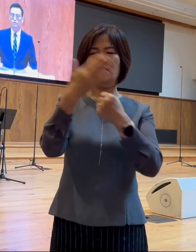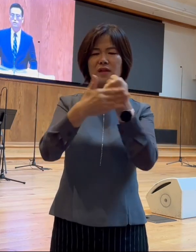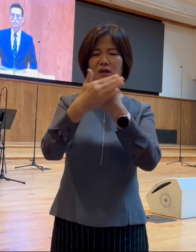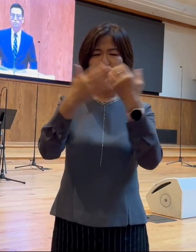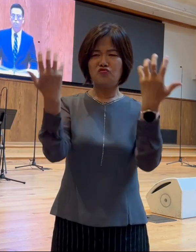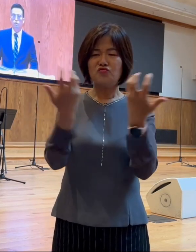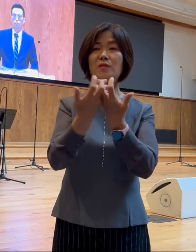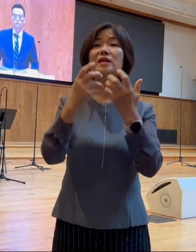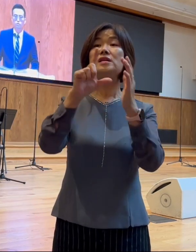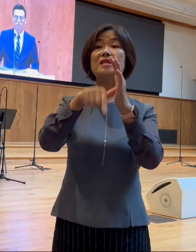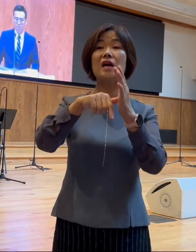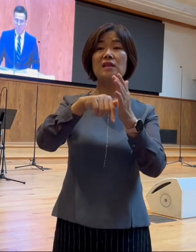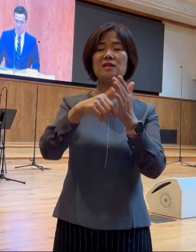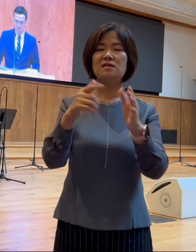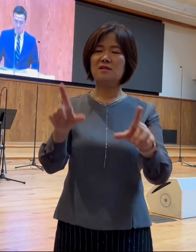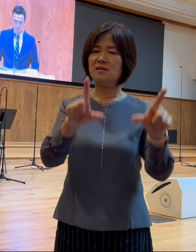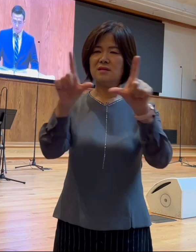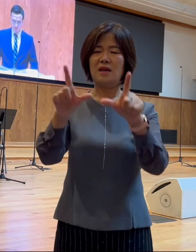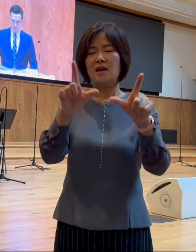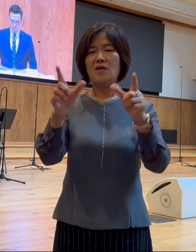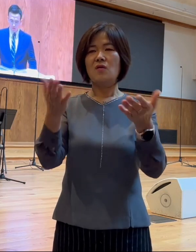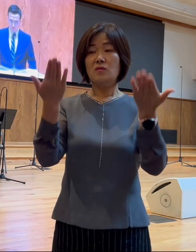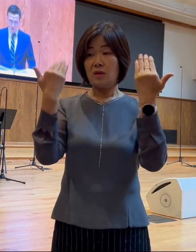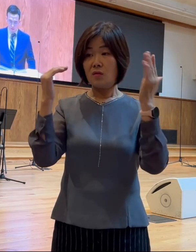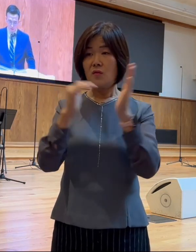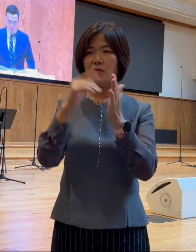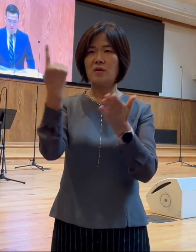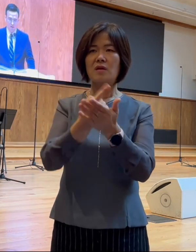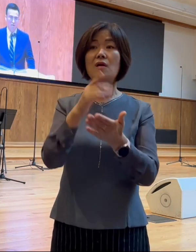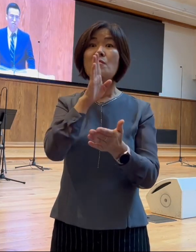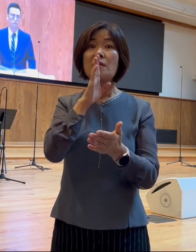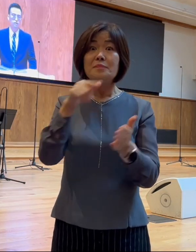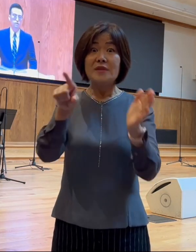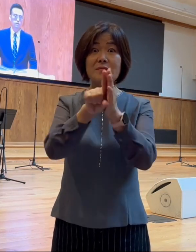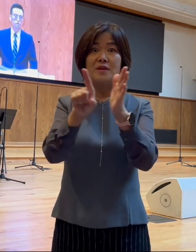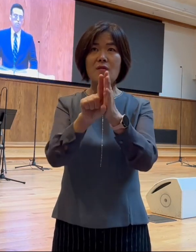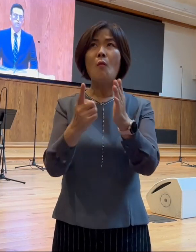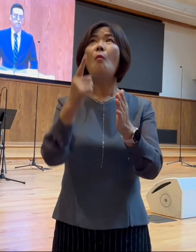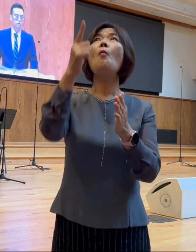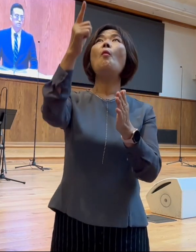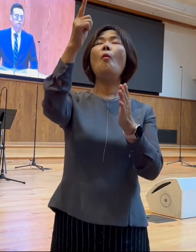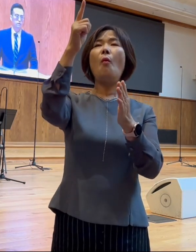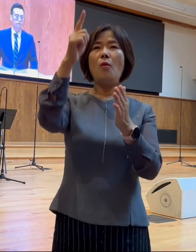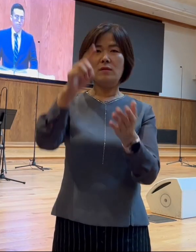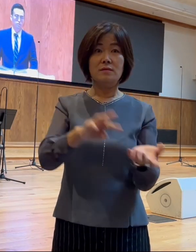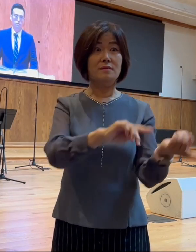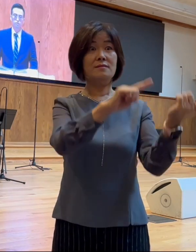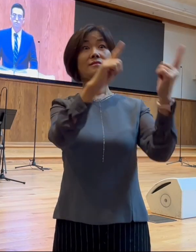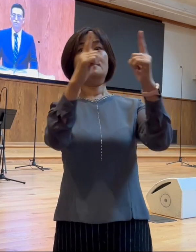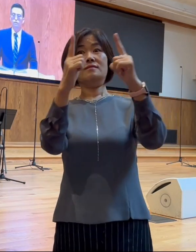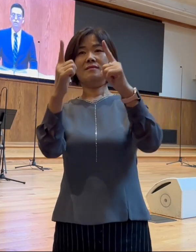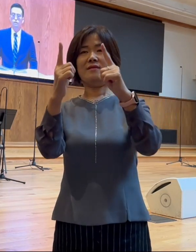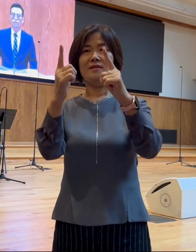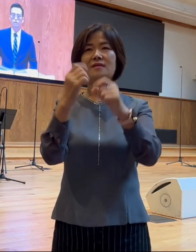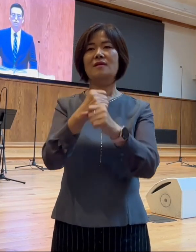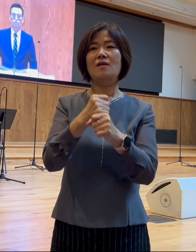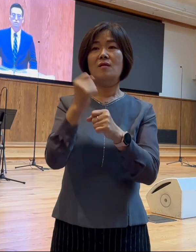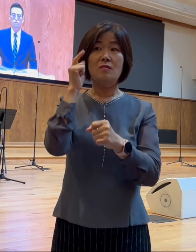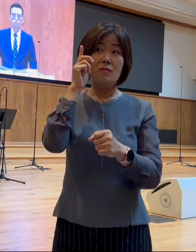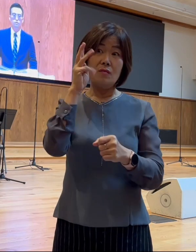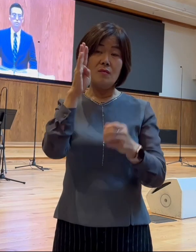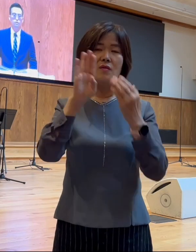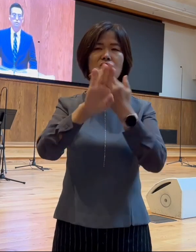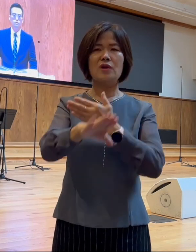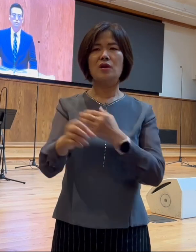충만한 시간을 보내고 와서는 정말 믿음이 막 살아나다가 얼마 지나지 않으면